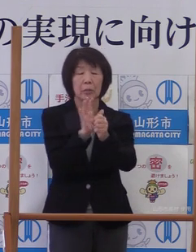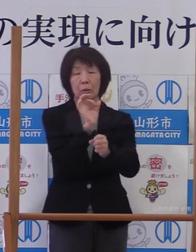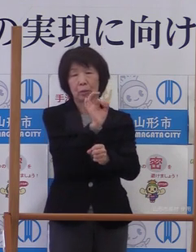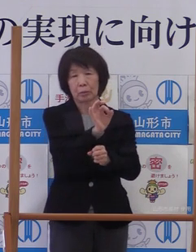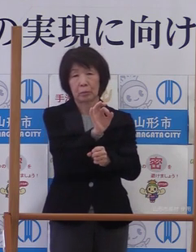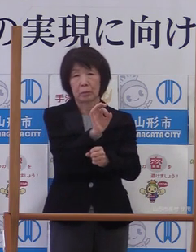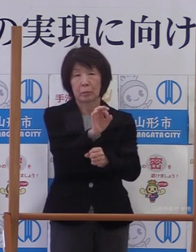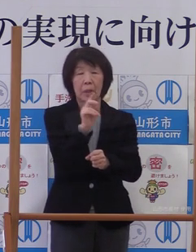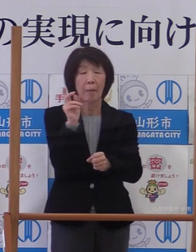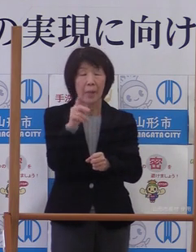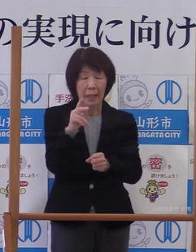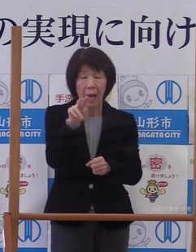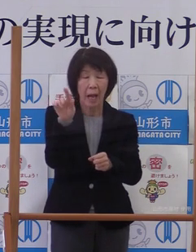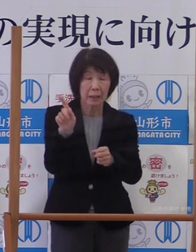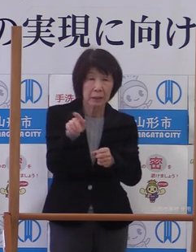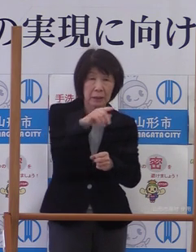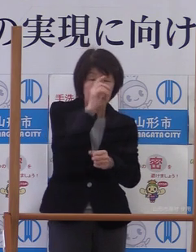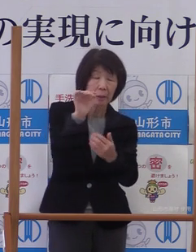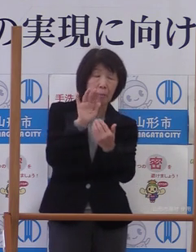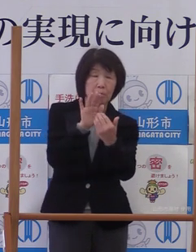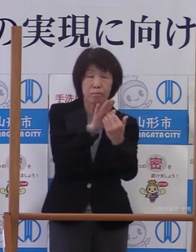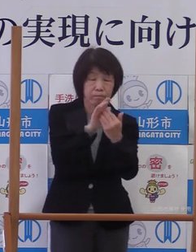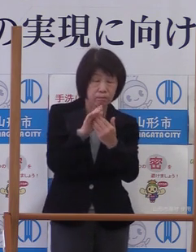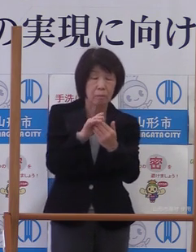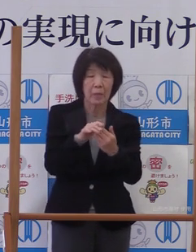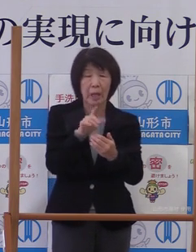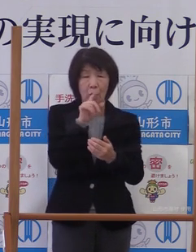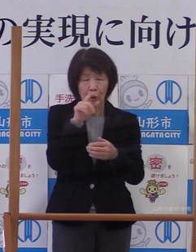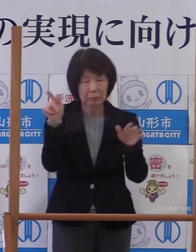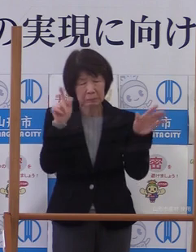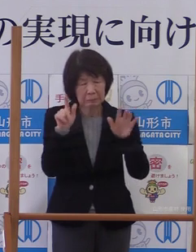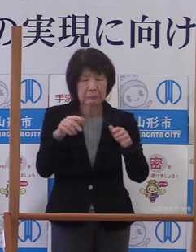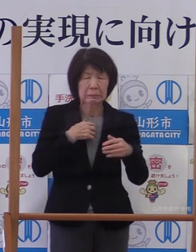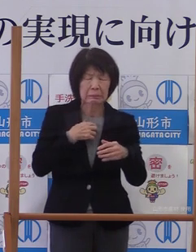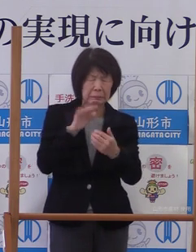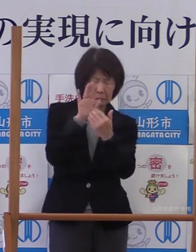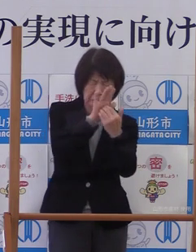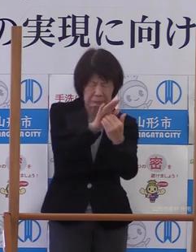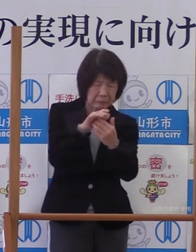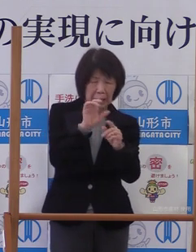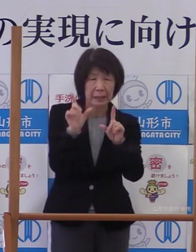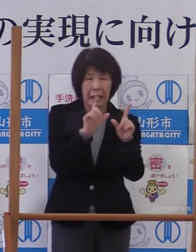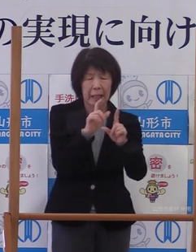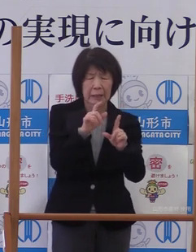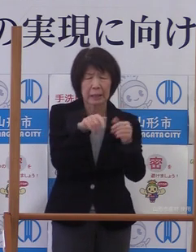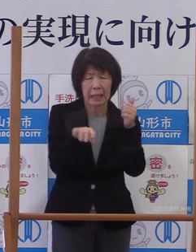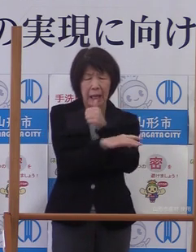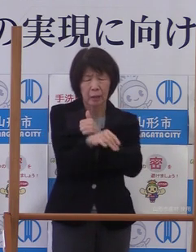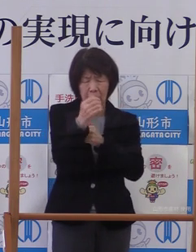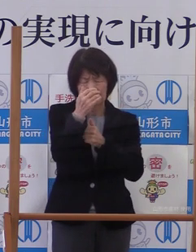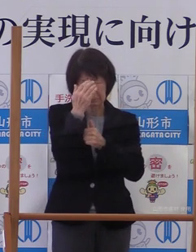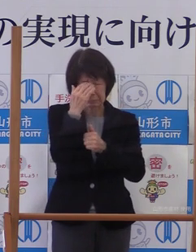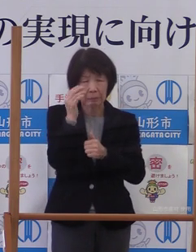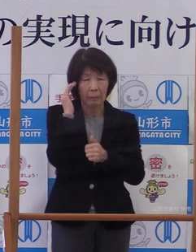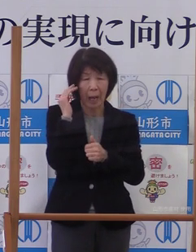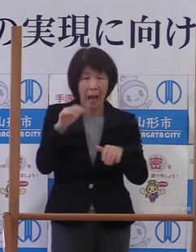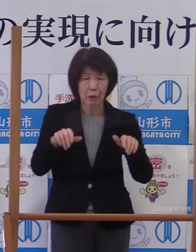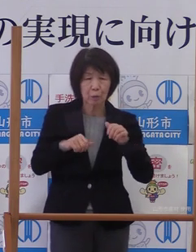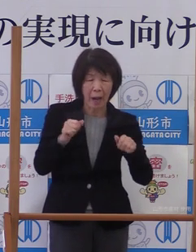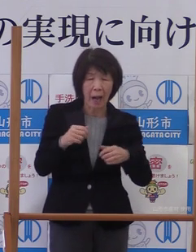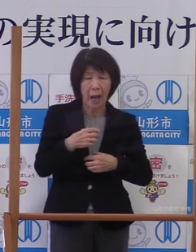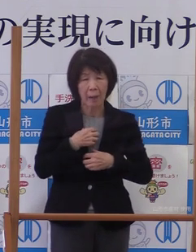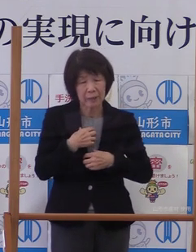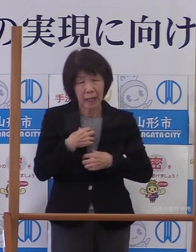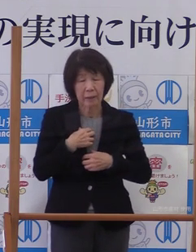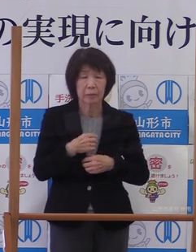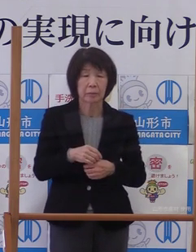自然との共生では、有害鳥獣による生活環境被害防止のため、クマ出没注意喚起